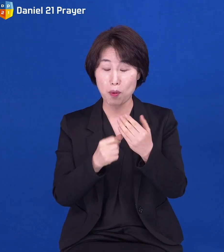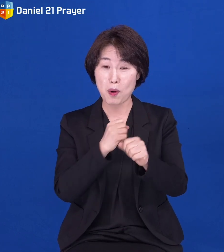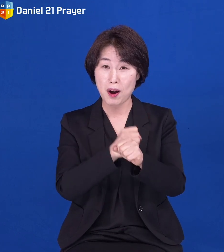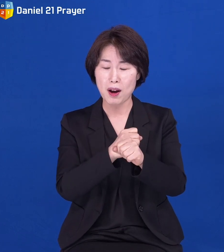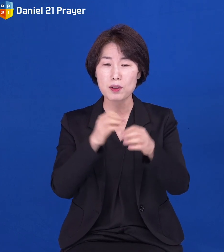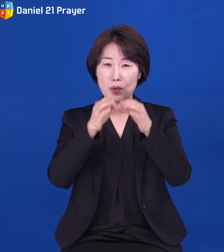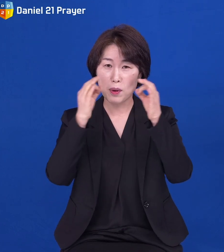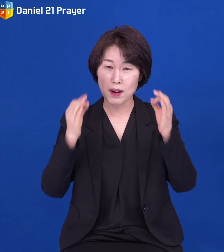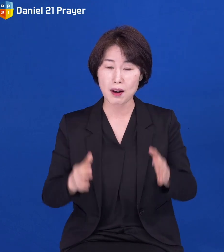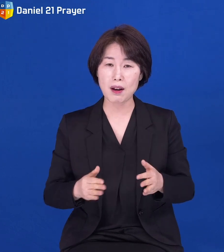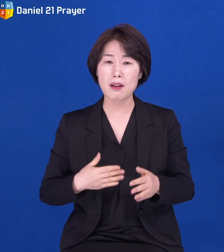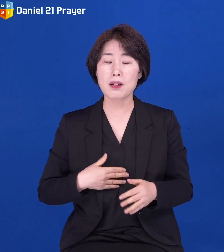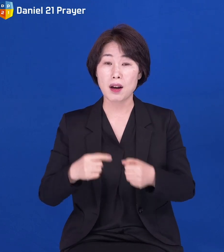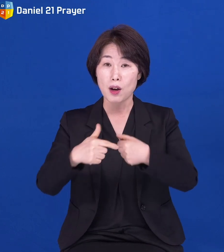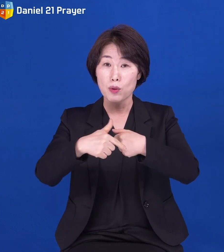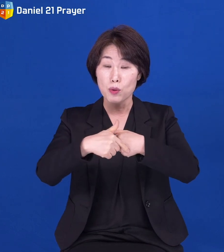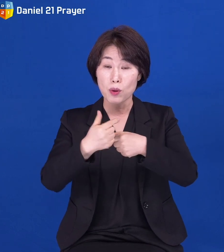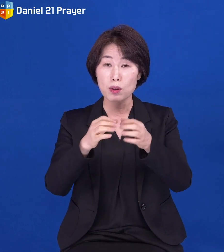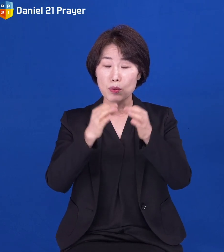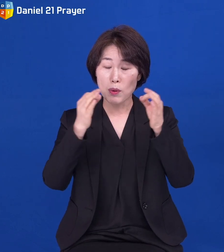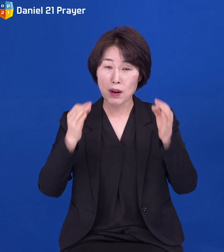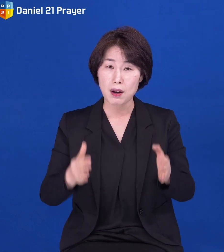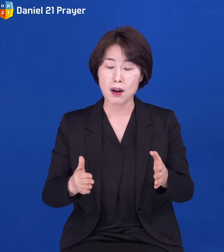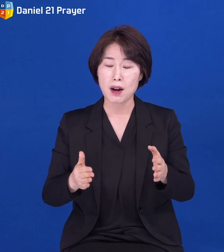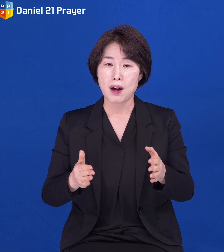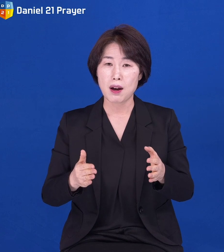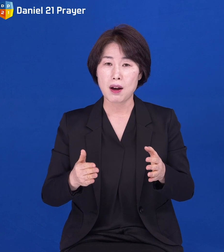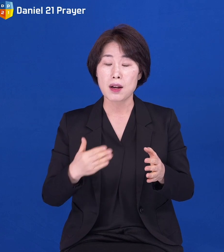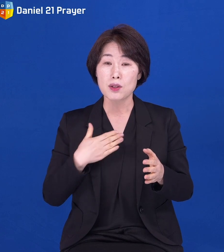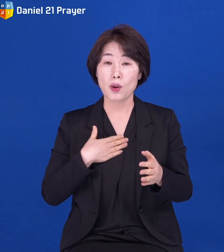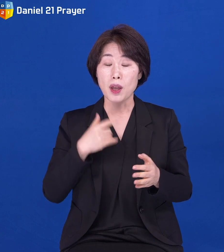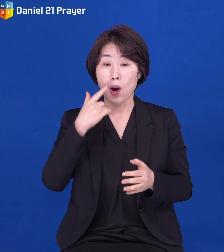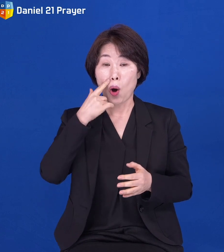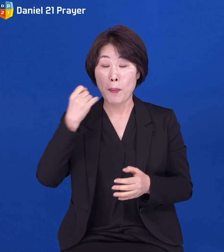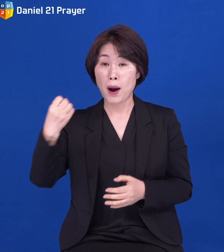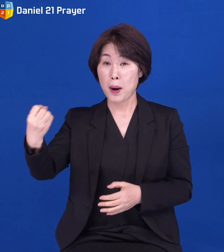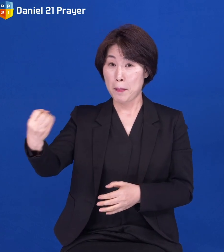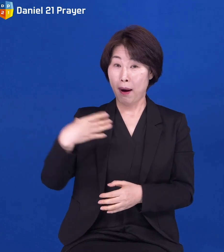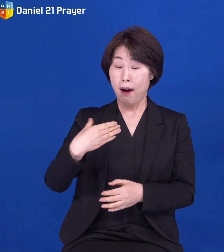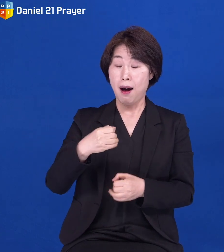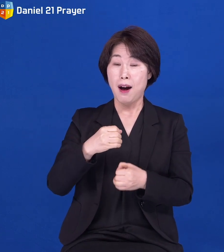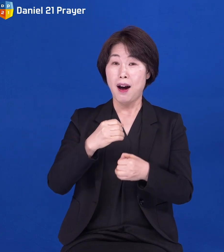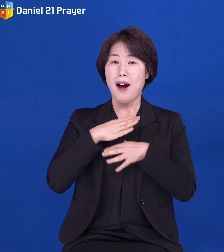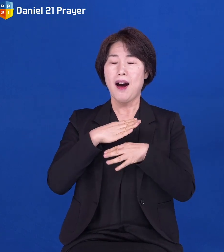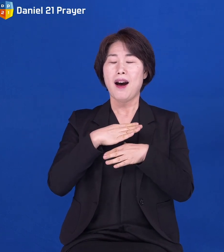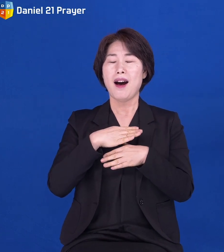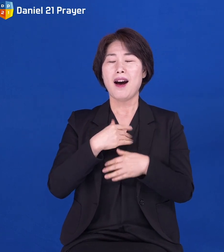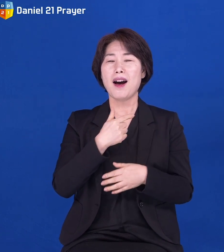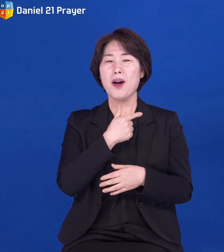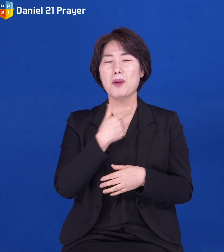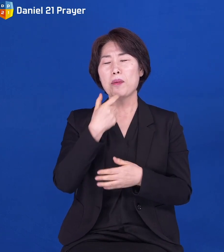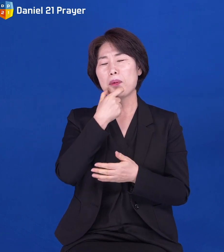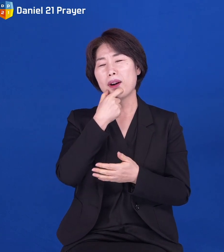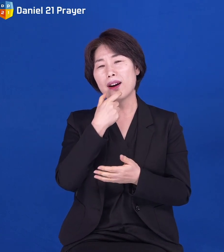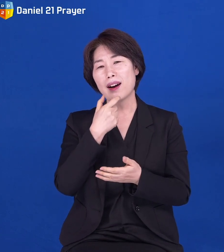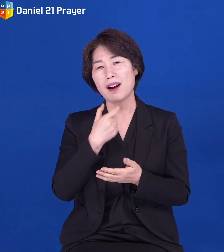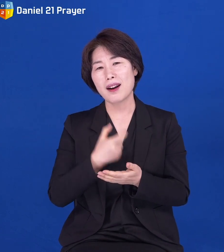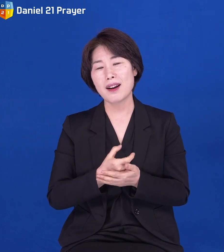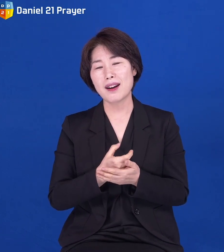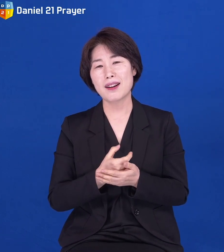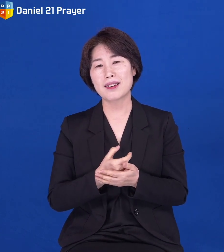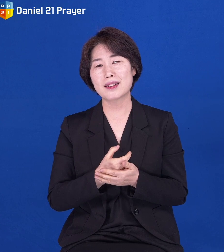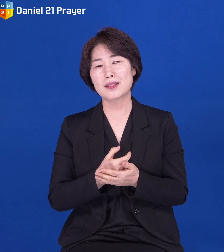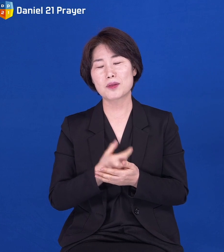사실 6학년 때 너무 감동을 받고 엄마란 소리를 저한테 하고 저랑 같이 뭔가 놀이가 되는 거예요, 저희 아이가.